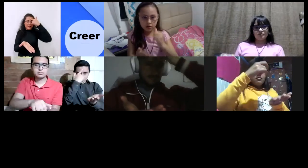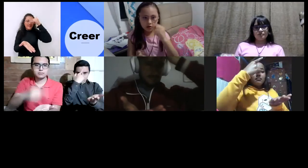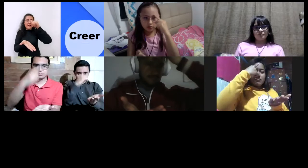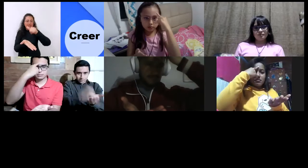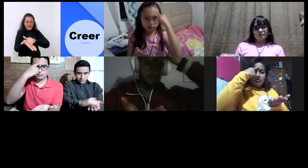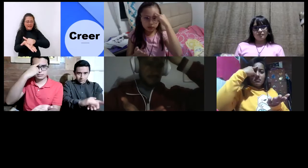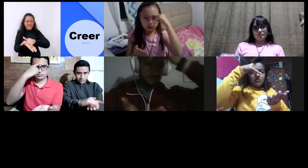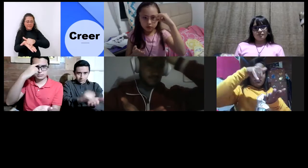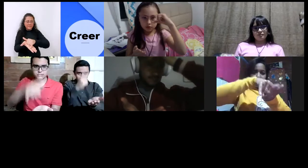Creer.